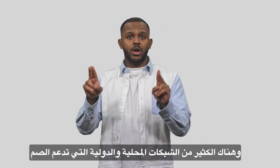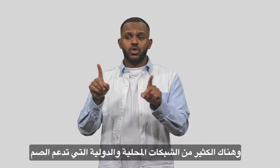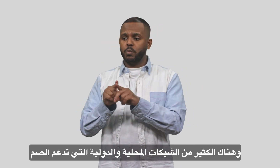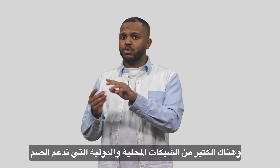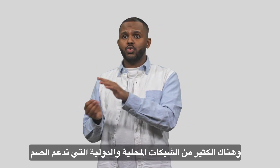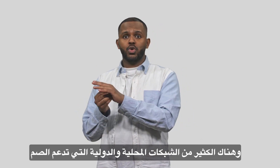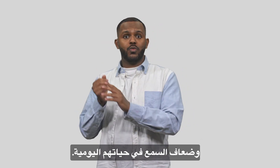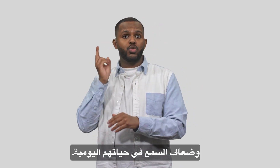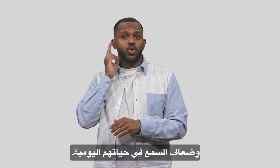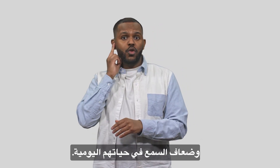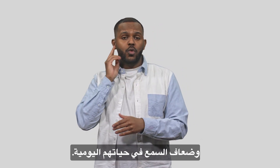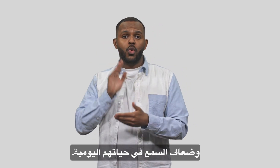الصم